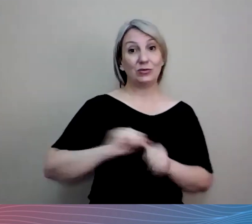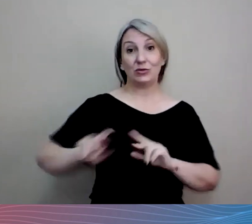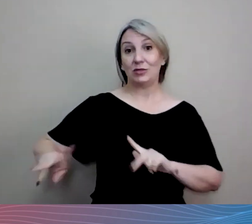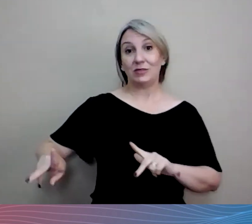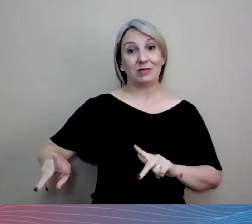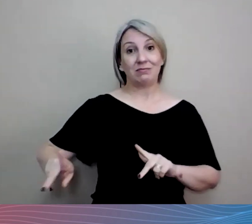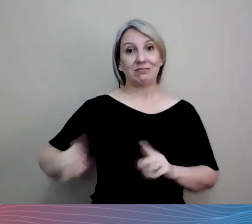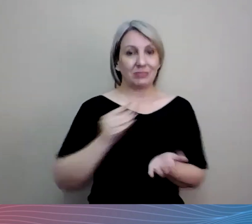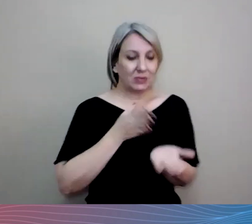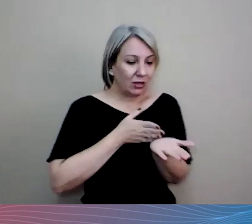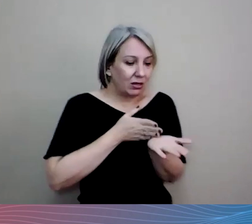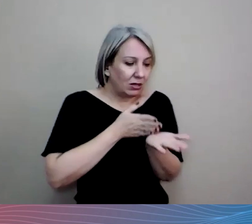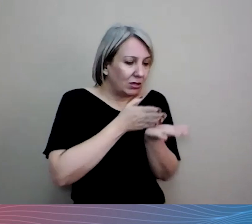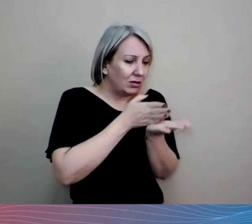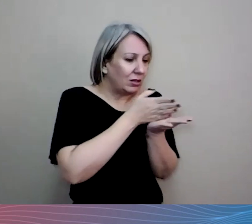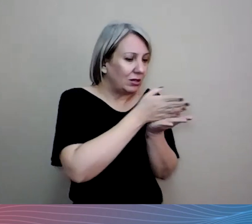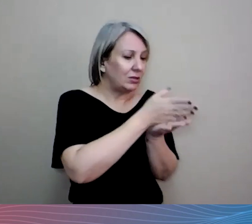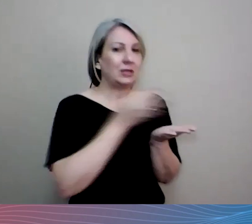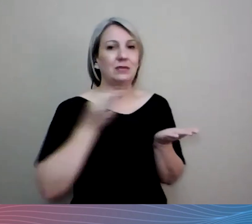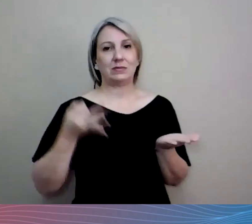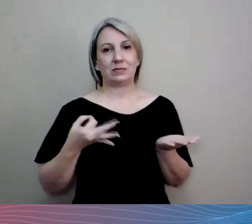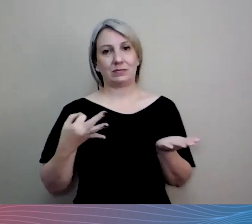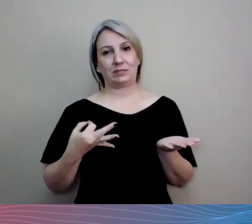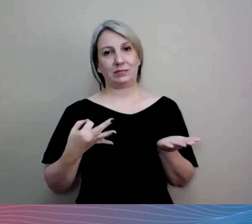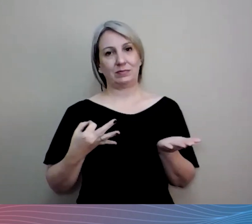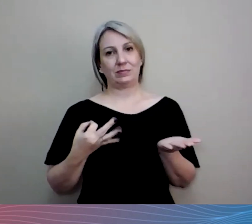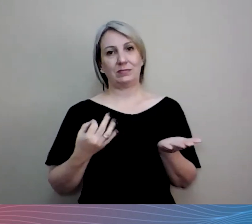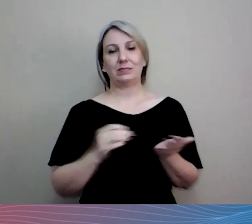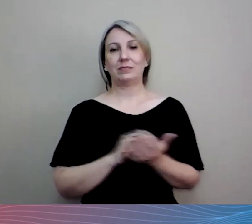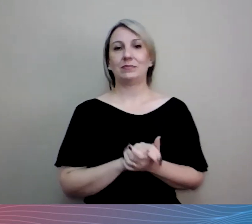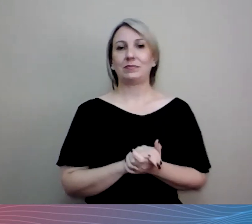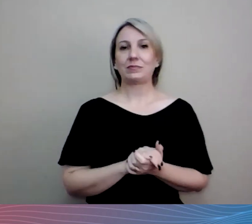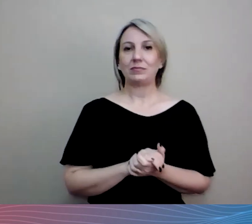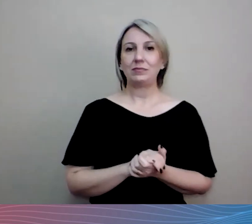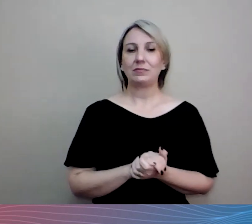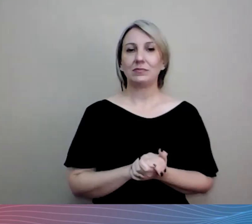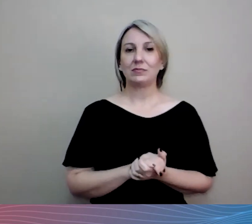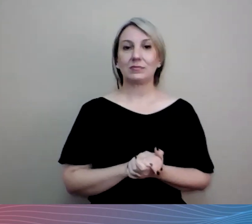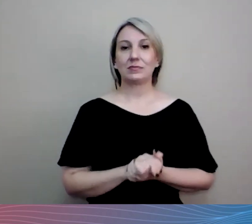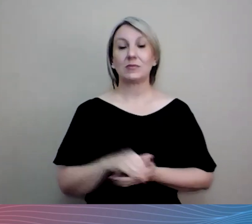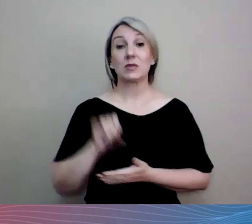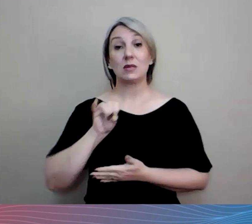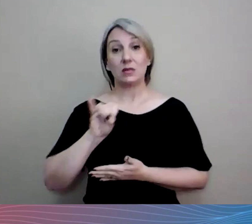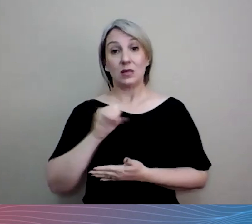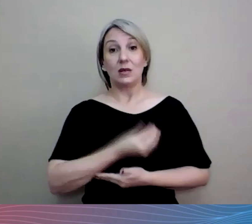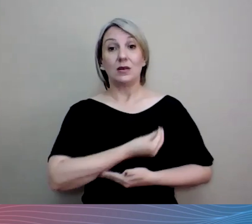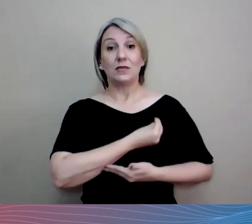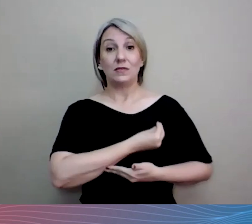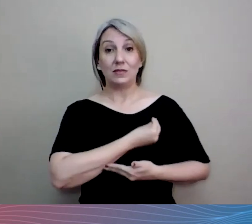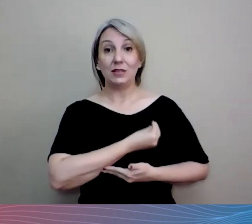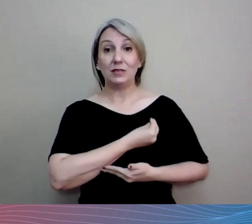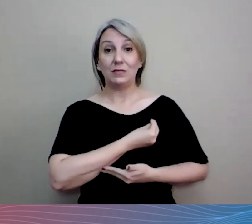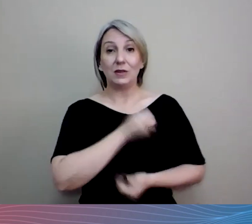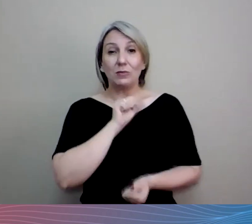comportar, como proceder, tá bom? Então quem vive como prisioneiro no